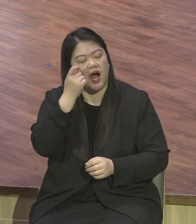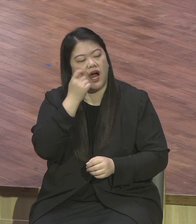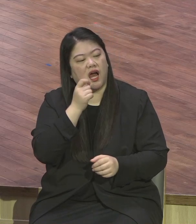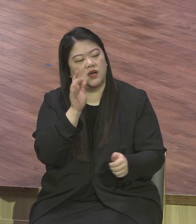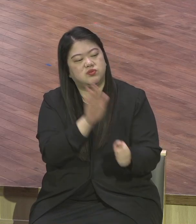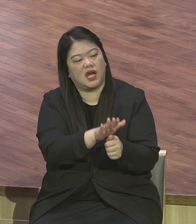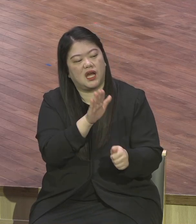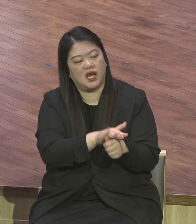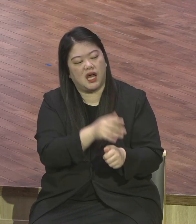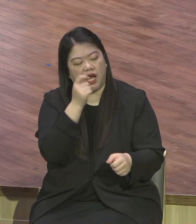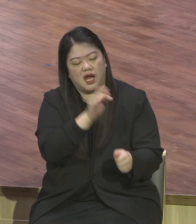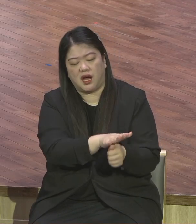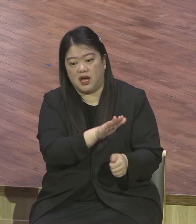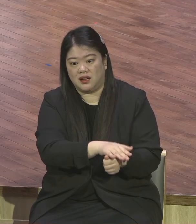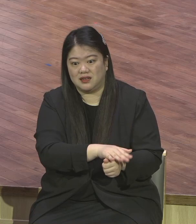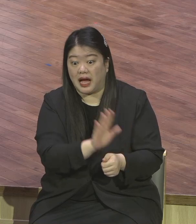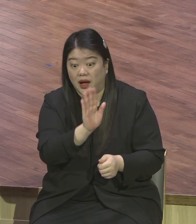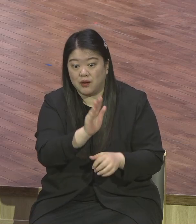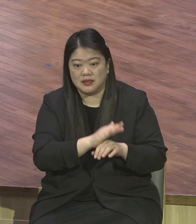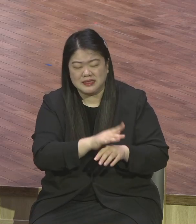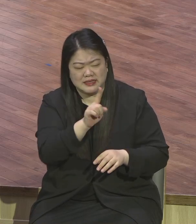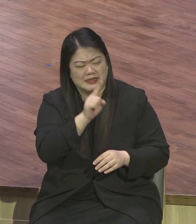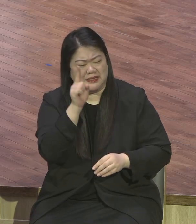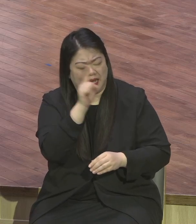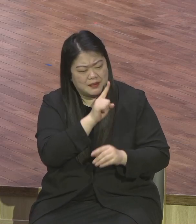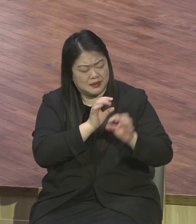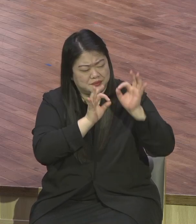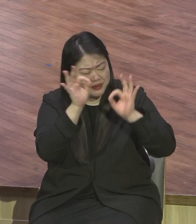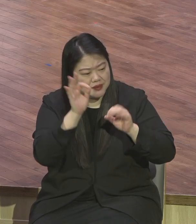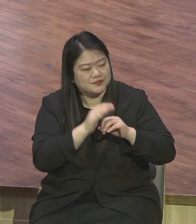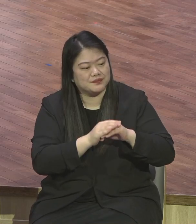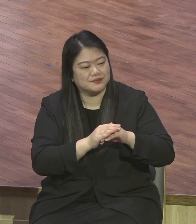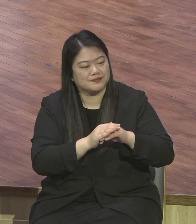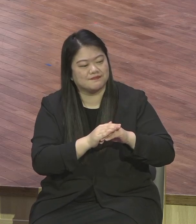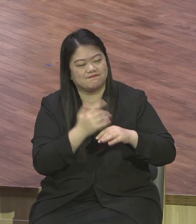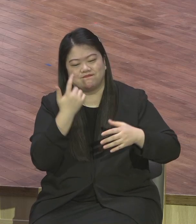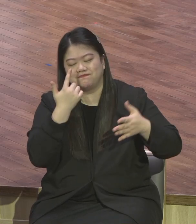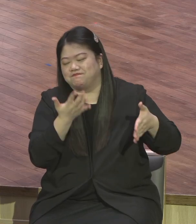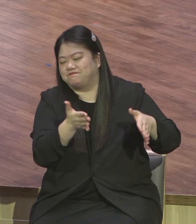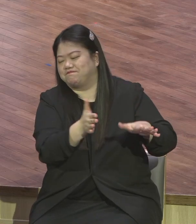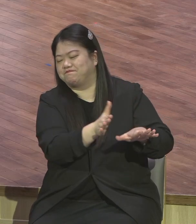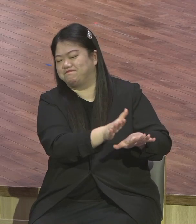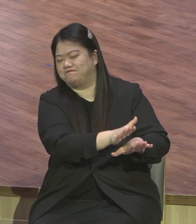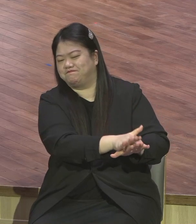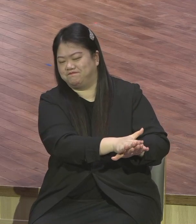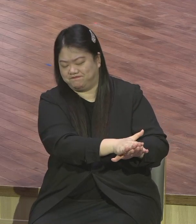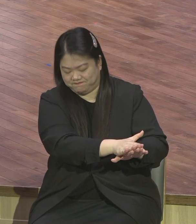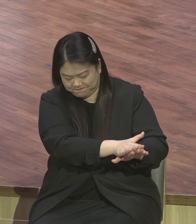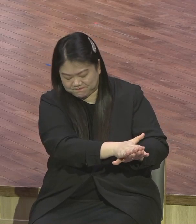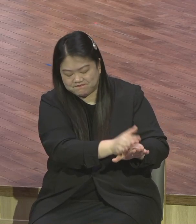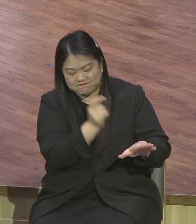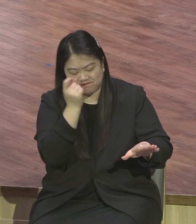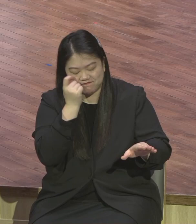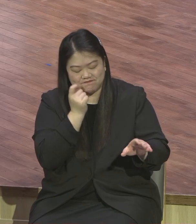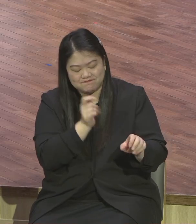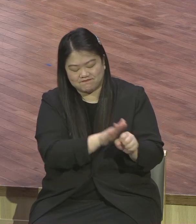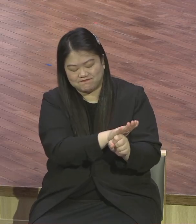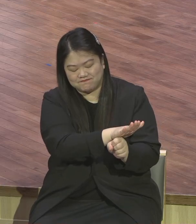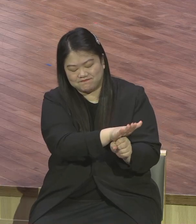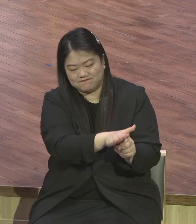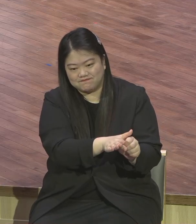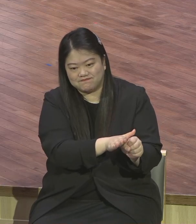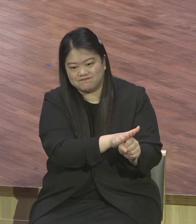다른 사람의 잘못과 약점 그대로 갚지 않고 덮어주면서 뭐요? 불쌍히 여기는 마음. 이